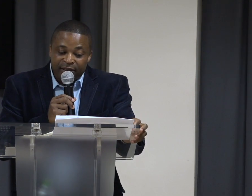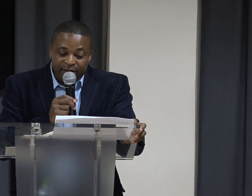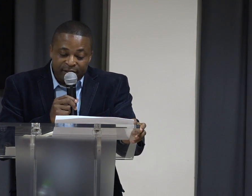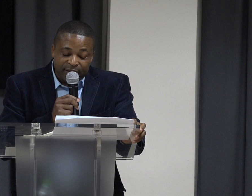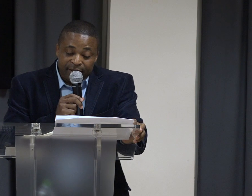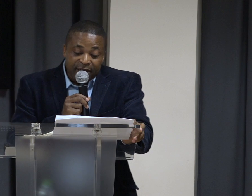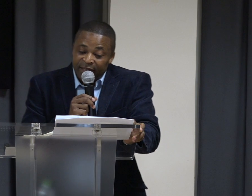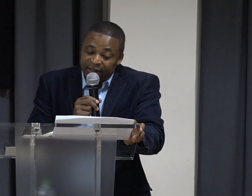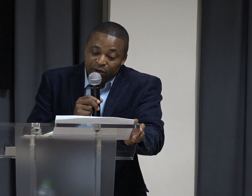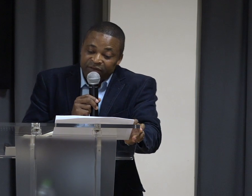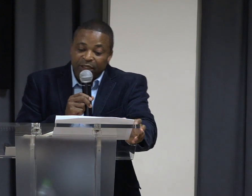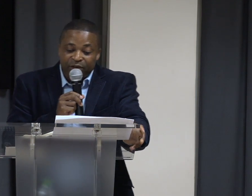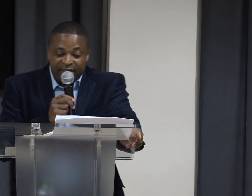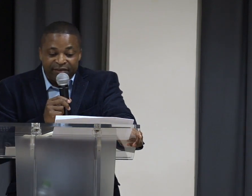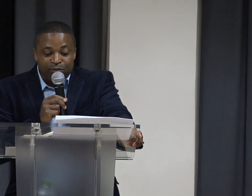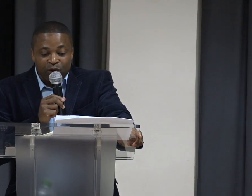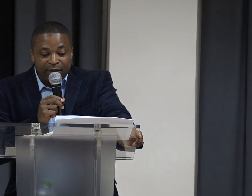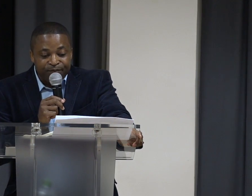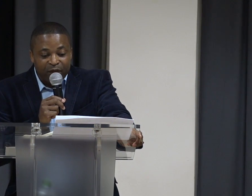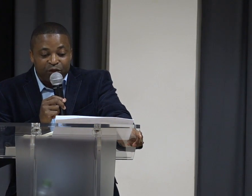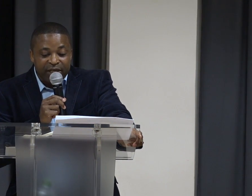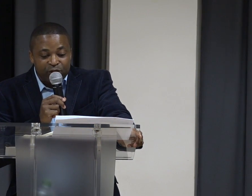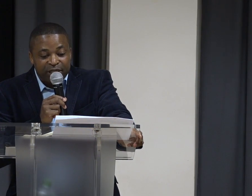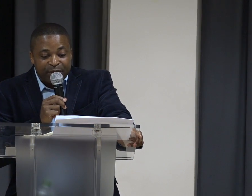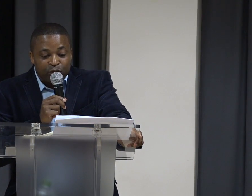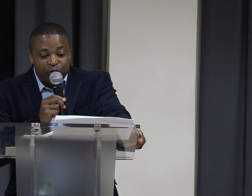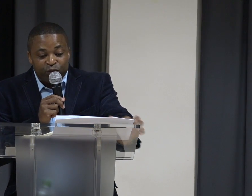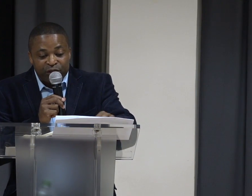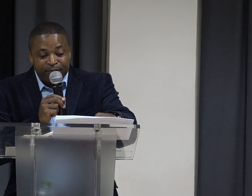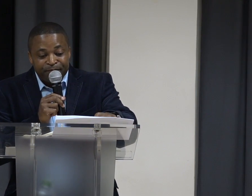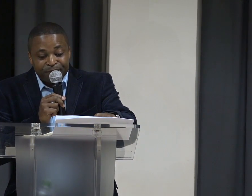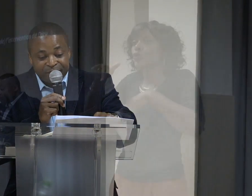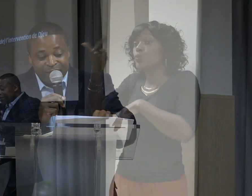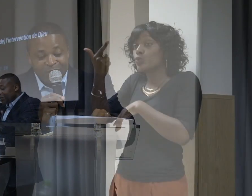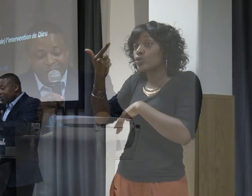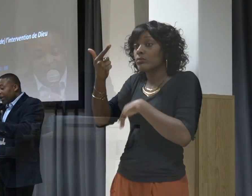pouvez lire dans le livre de la Genèse avec moi, Genèse au chapitre 12.